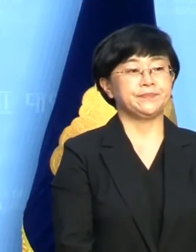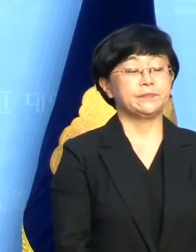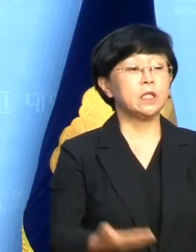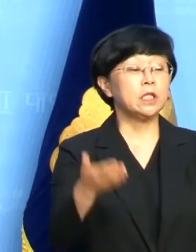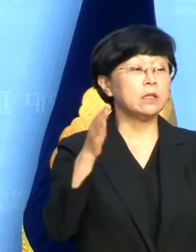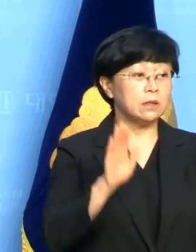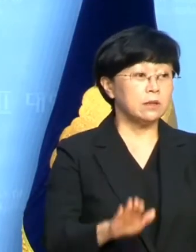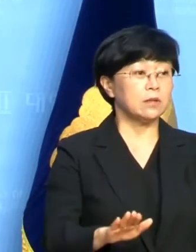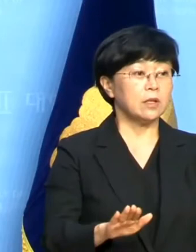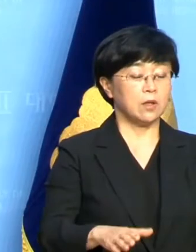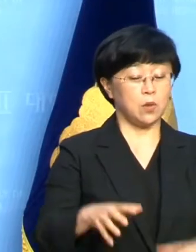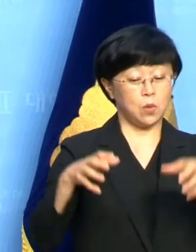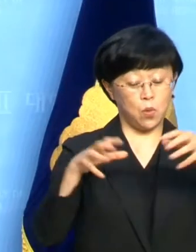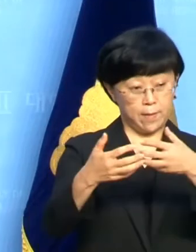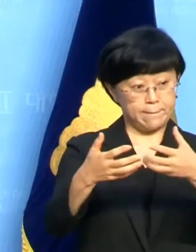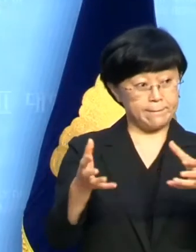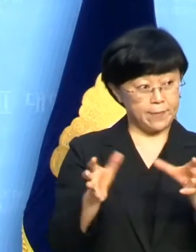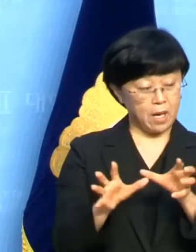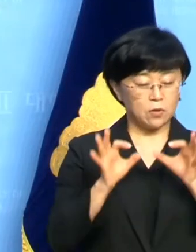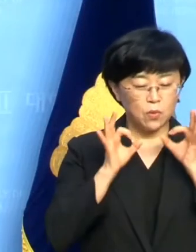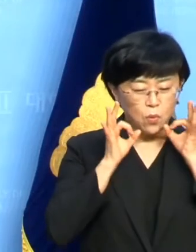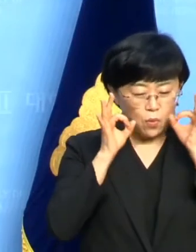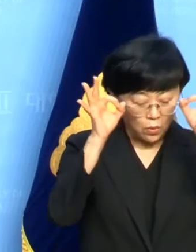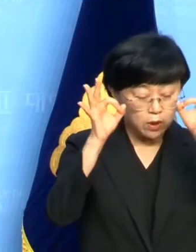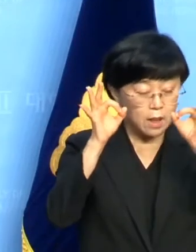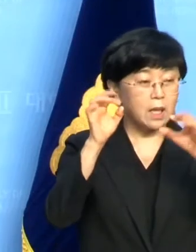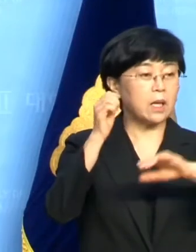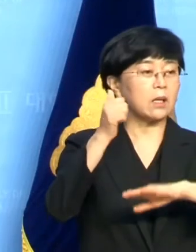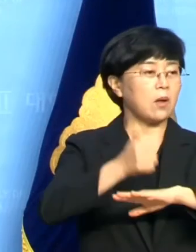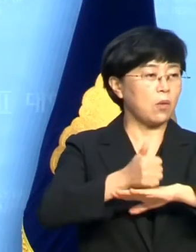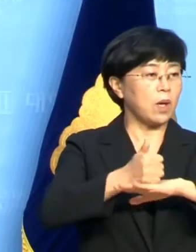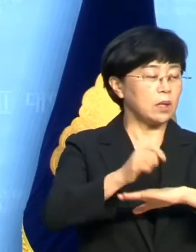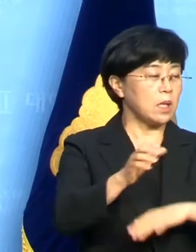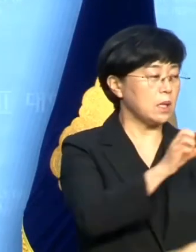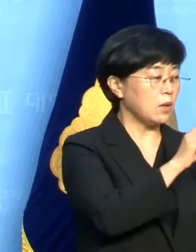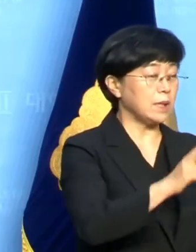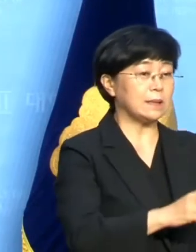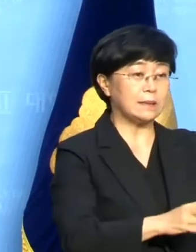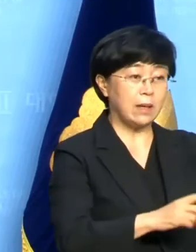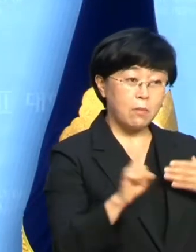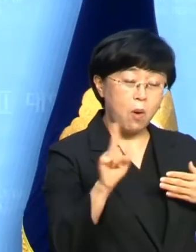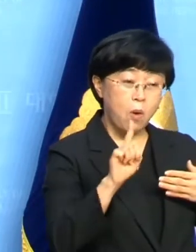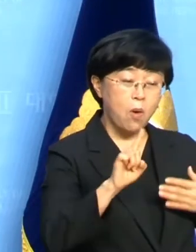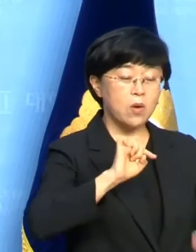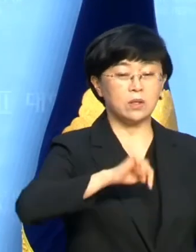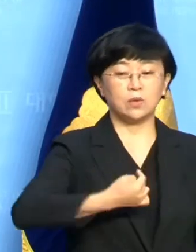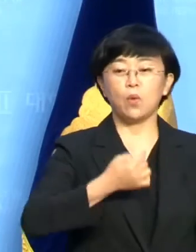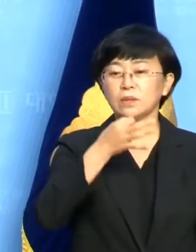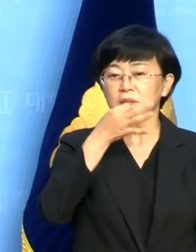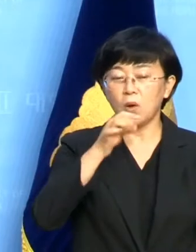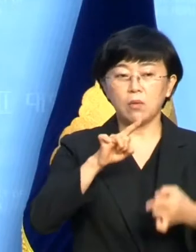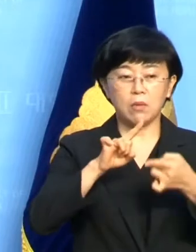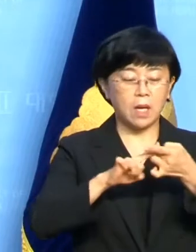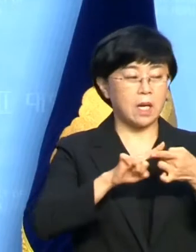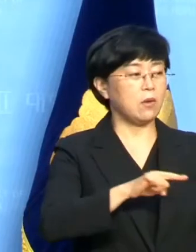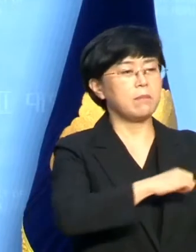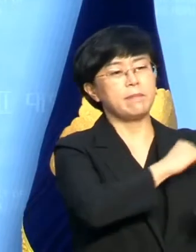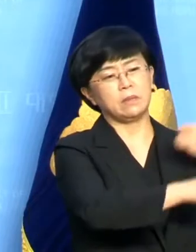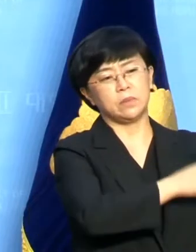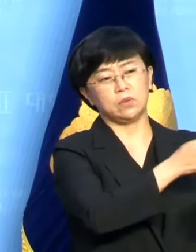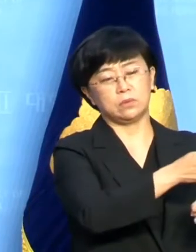그러나 이러한 우리 통합 땅이 노력에 대한 여당의 대답은 독성과 여당 마음대로